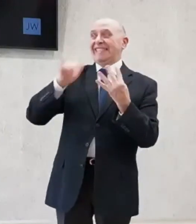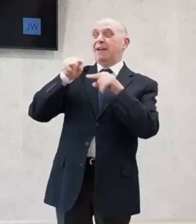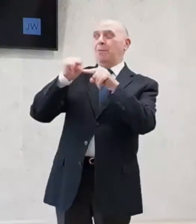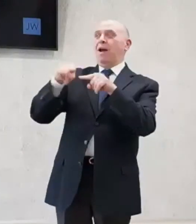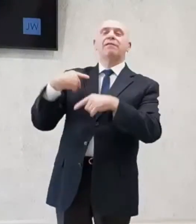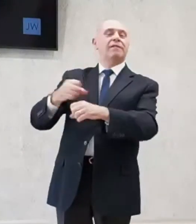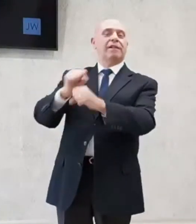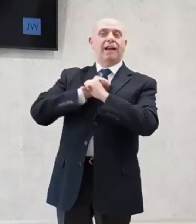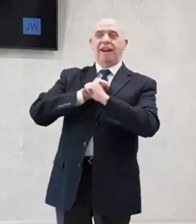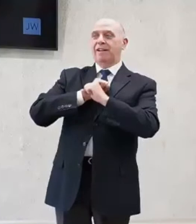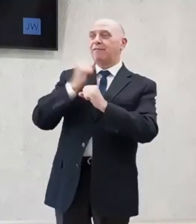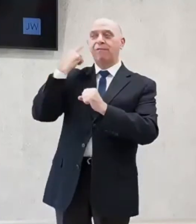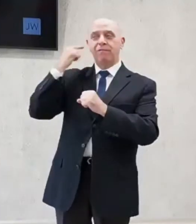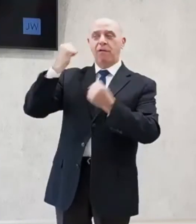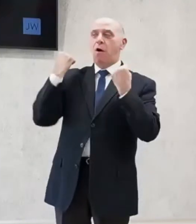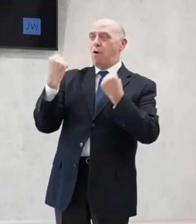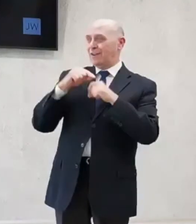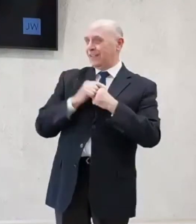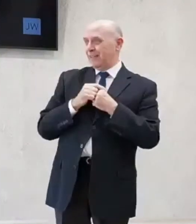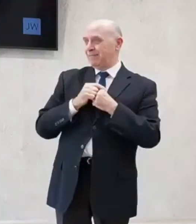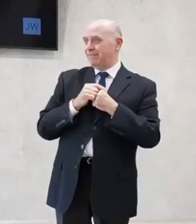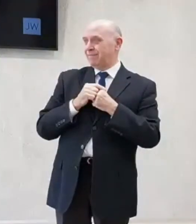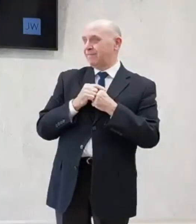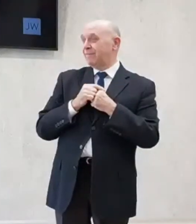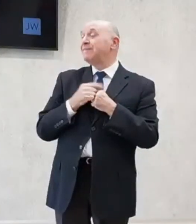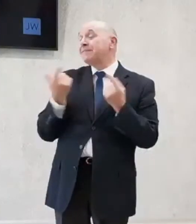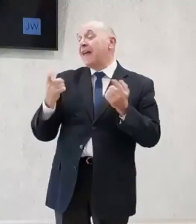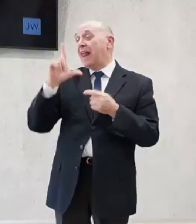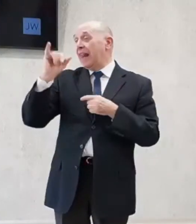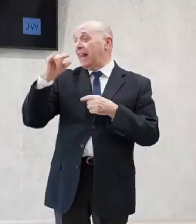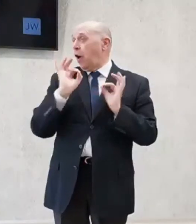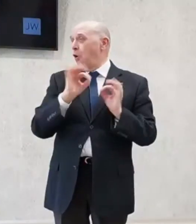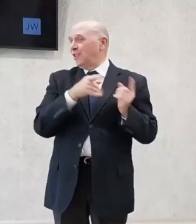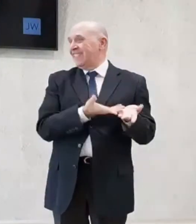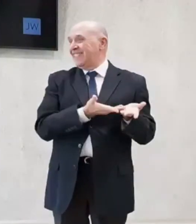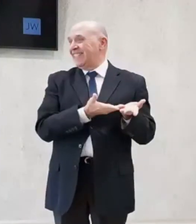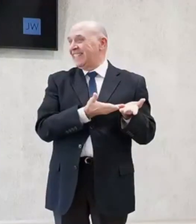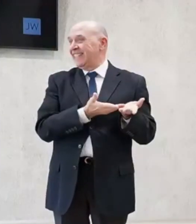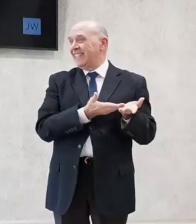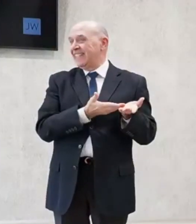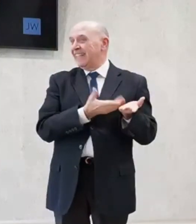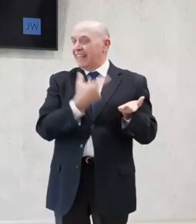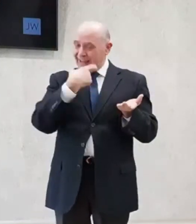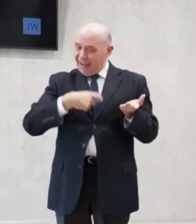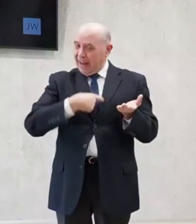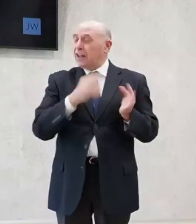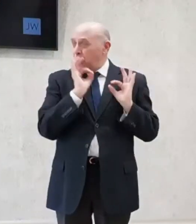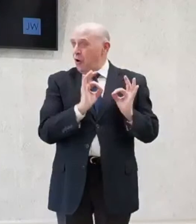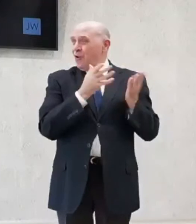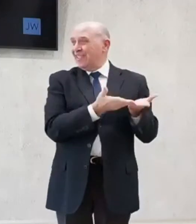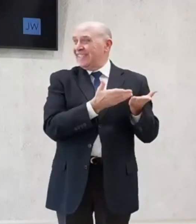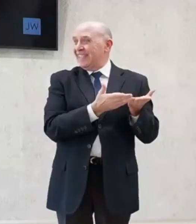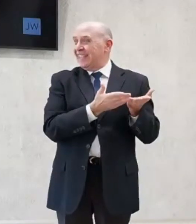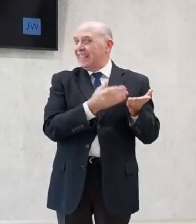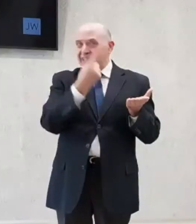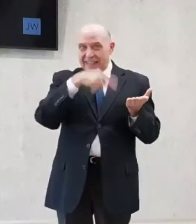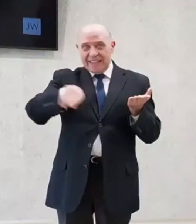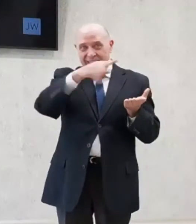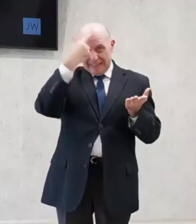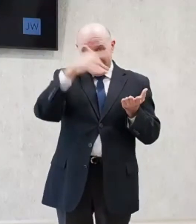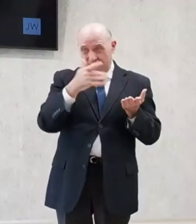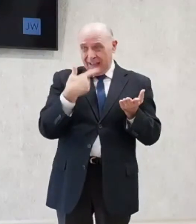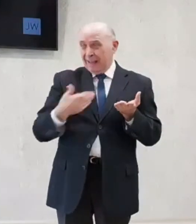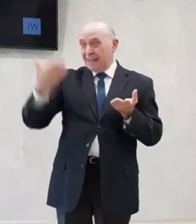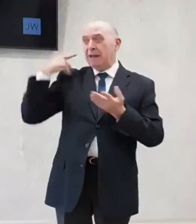caratteristiche pensate in quel Paradiso futuro che era quello originale Il proposito originale di Dio